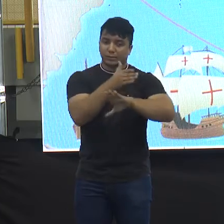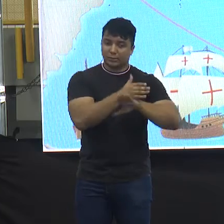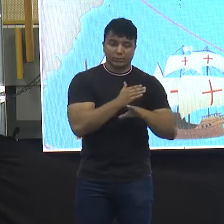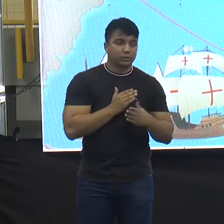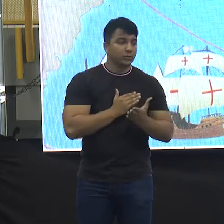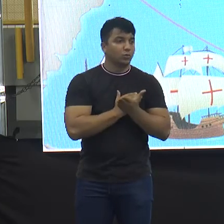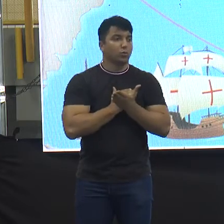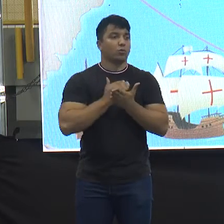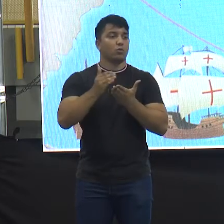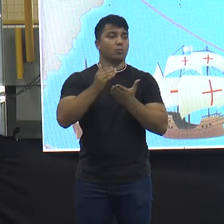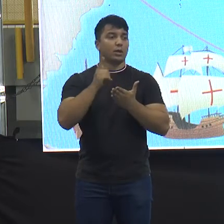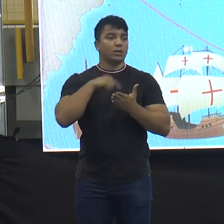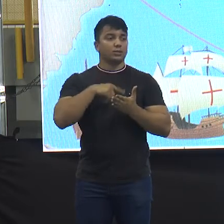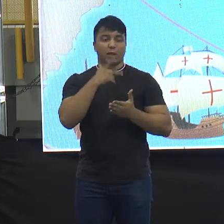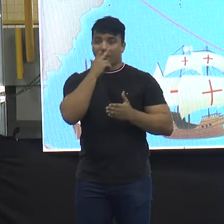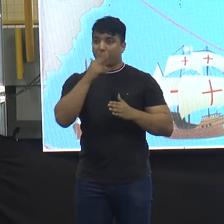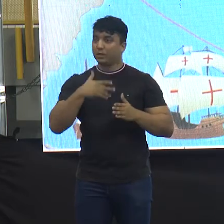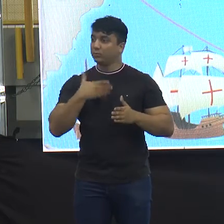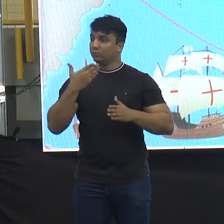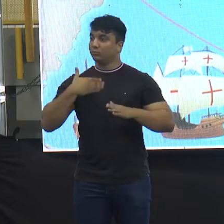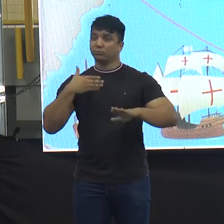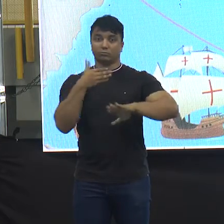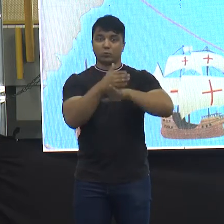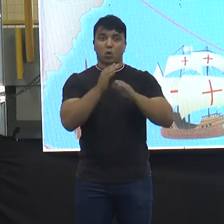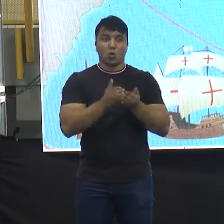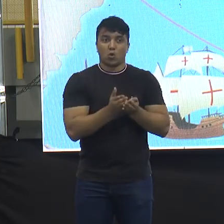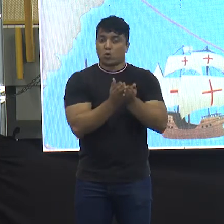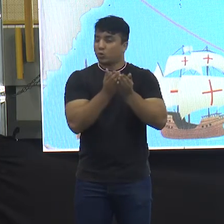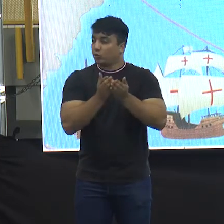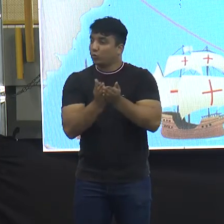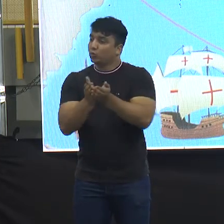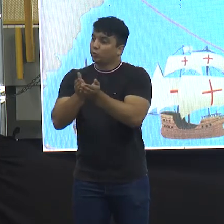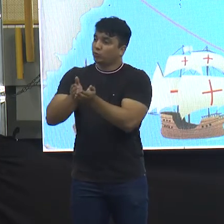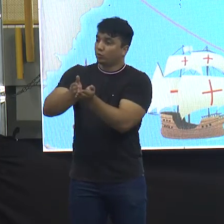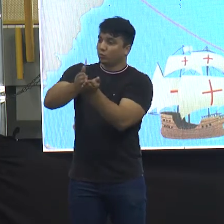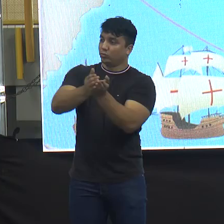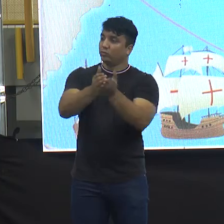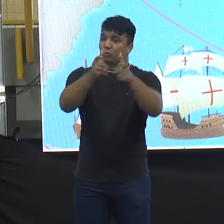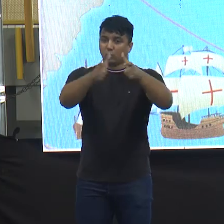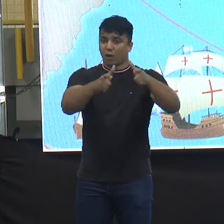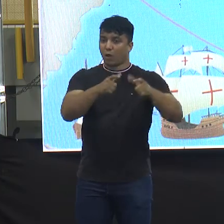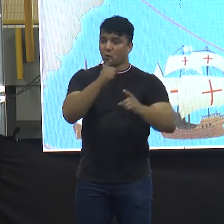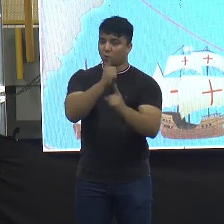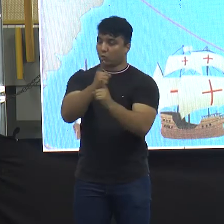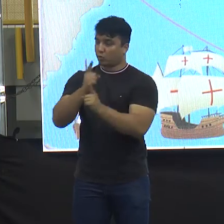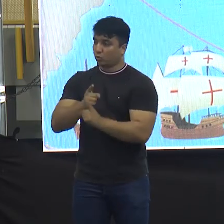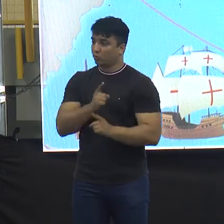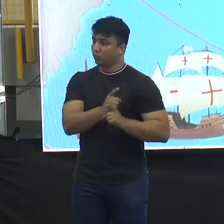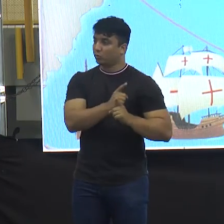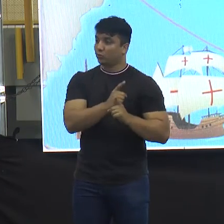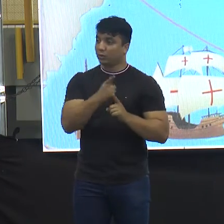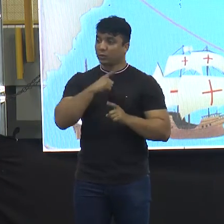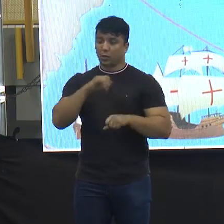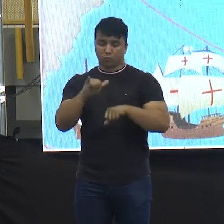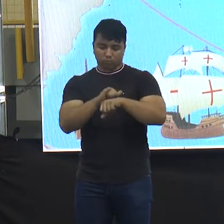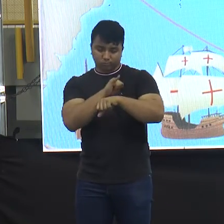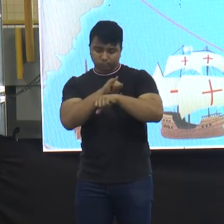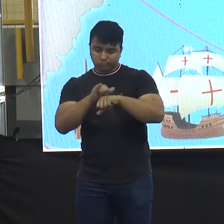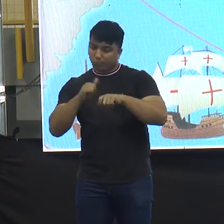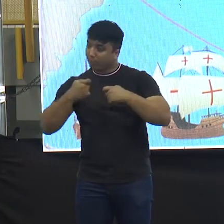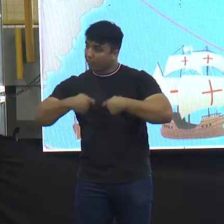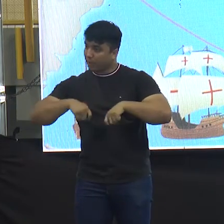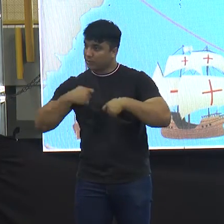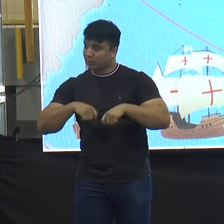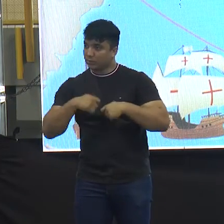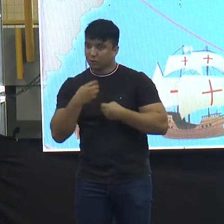quê? Começa a aventura pelo Oceano Atlântico. E a partir daí, você tem a necessidade de aperfeiçoar